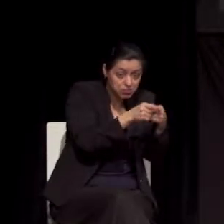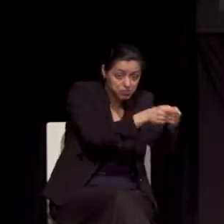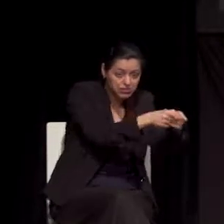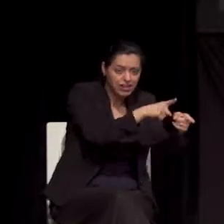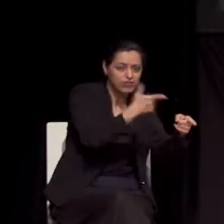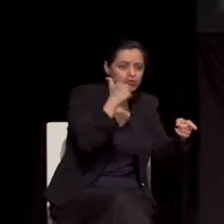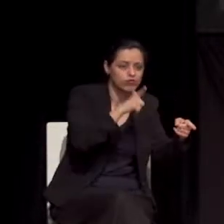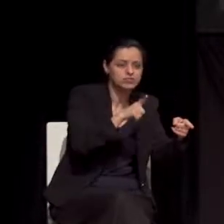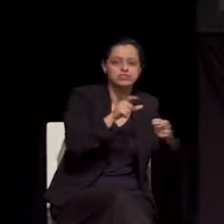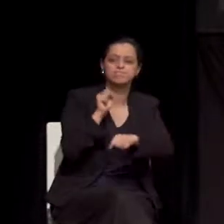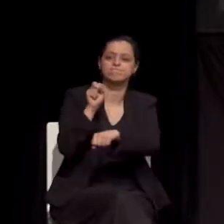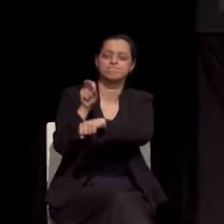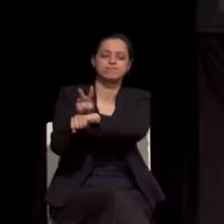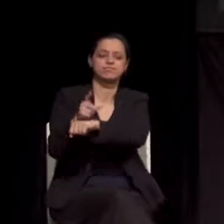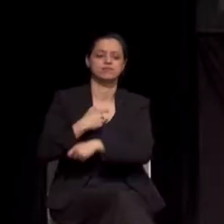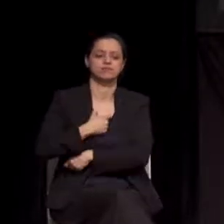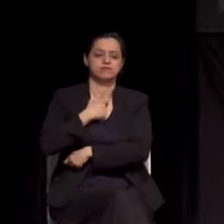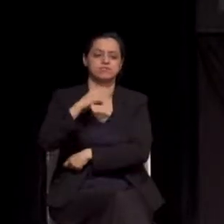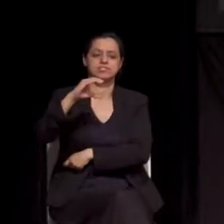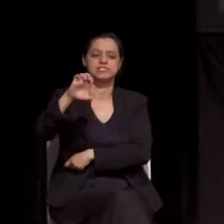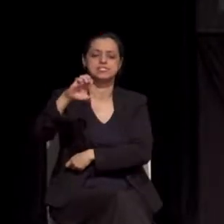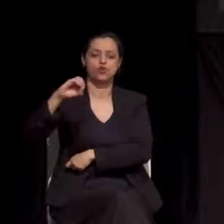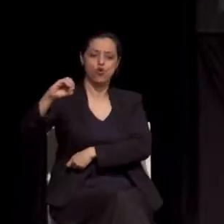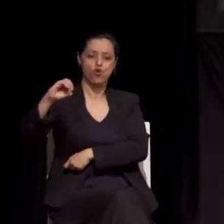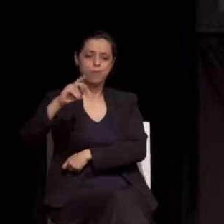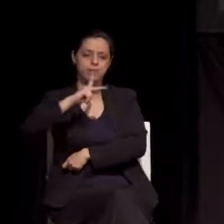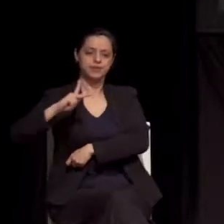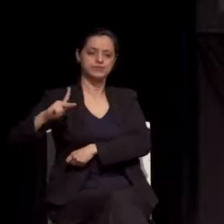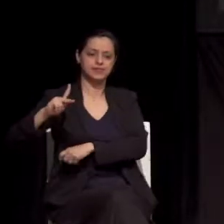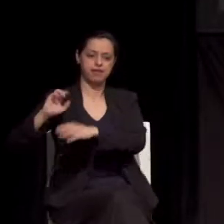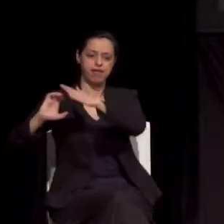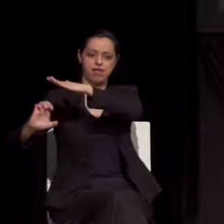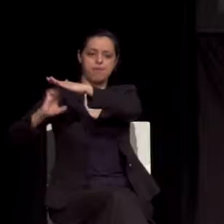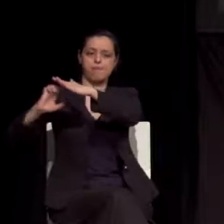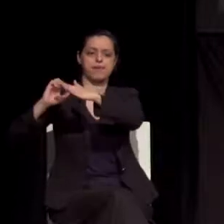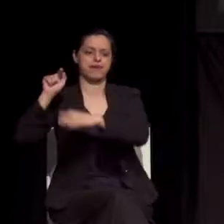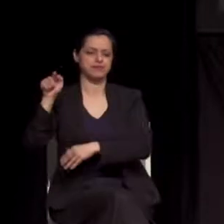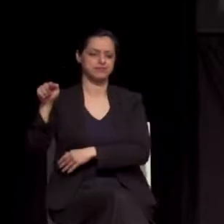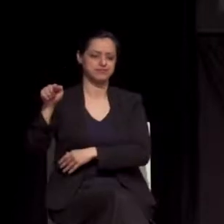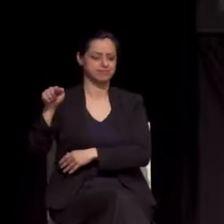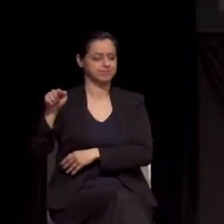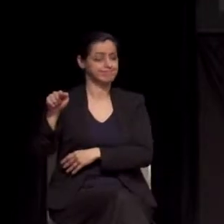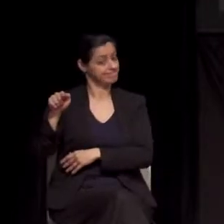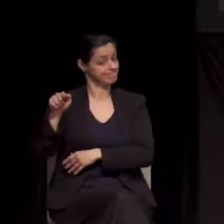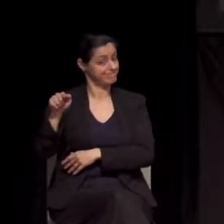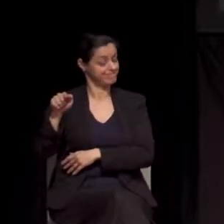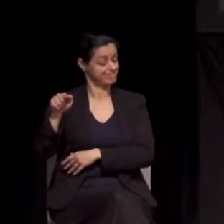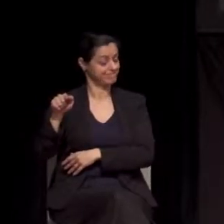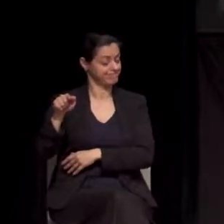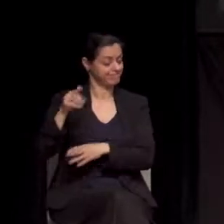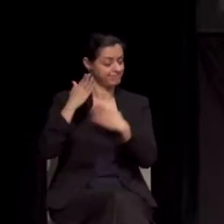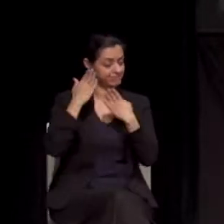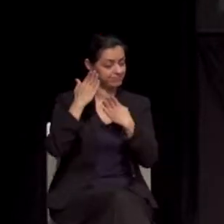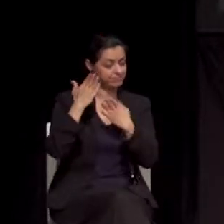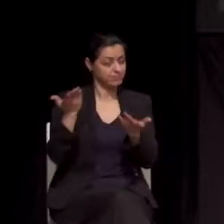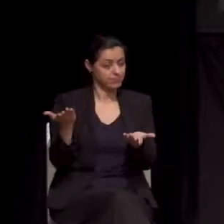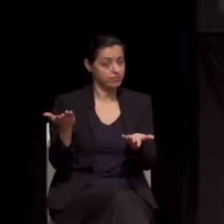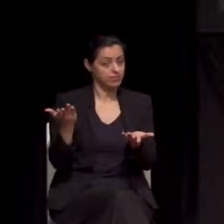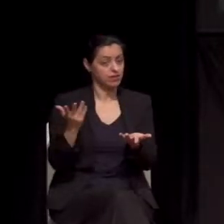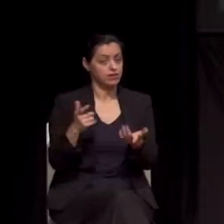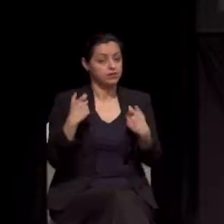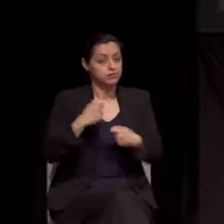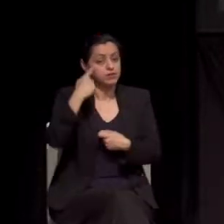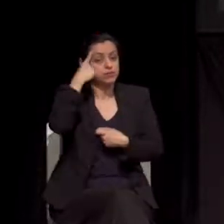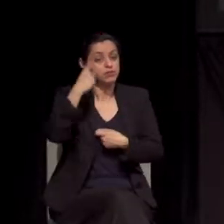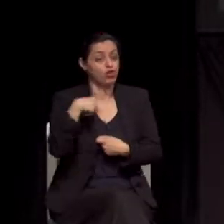CEO? Esses camaradas que são presidente do presidente da firma? Não, a gente está educando nossos filhos para